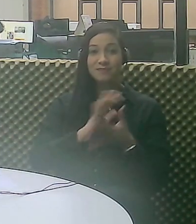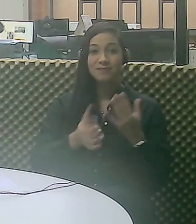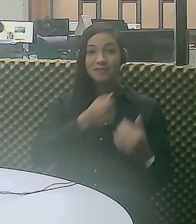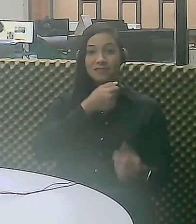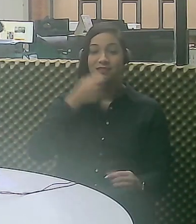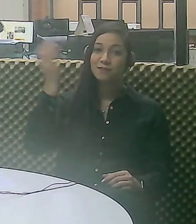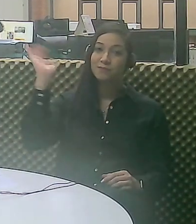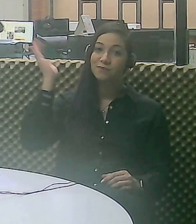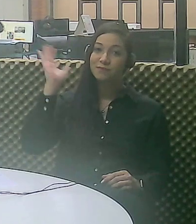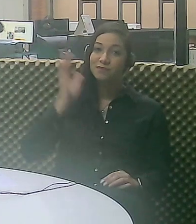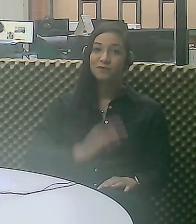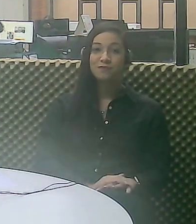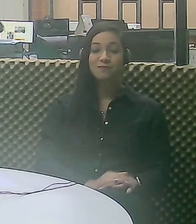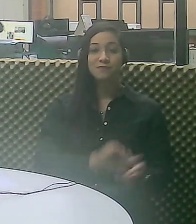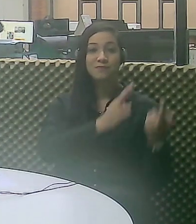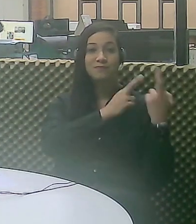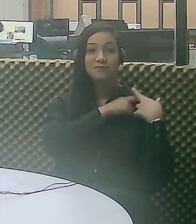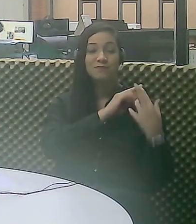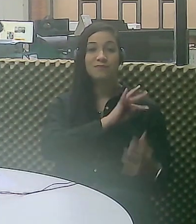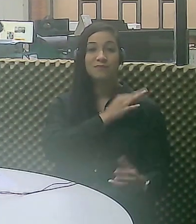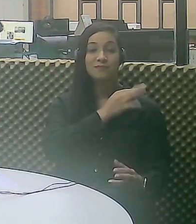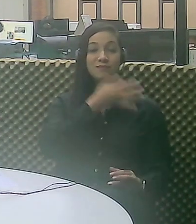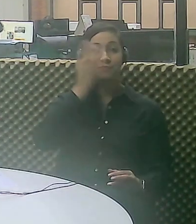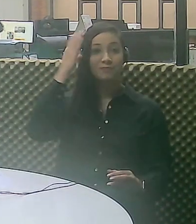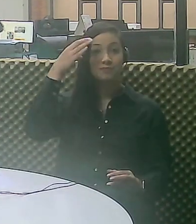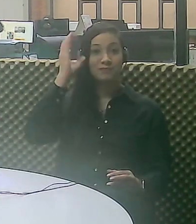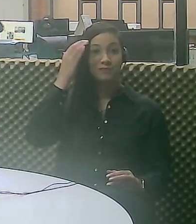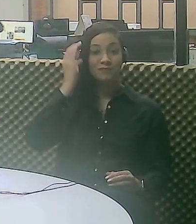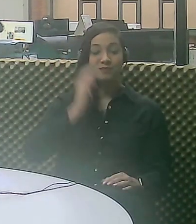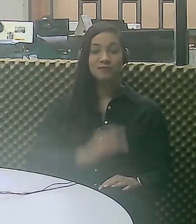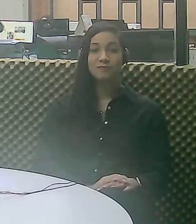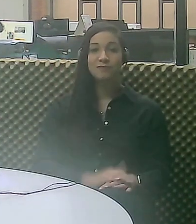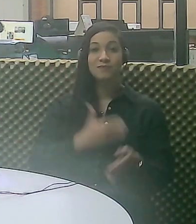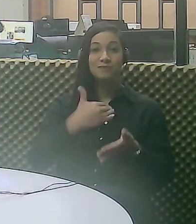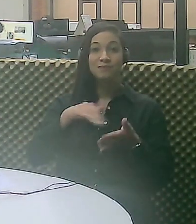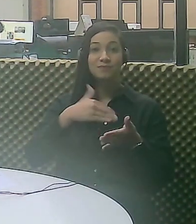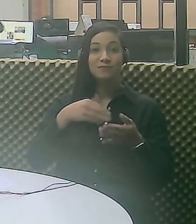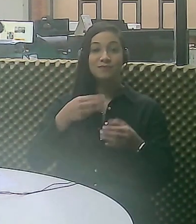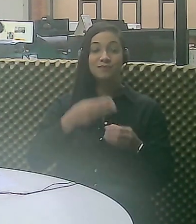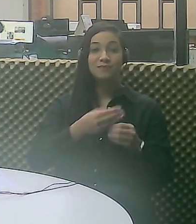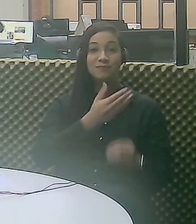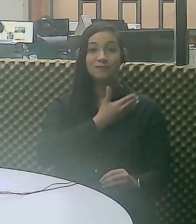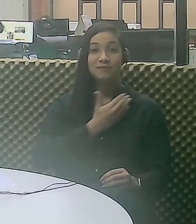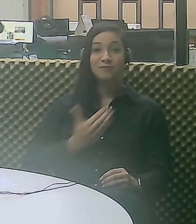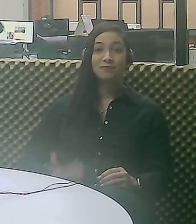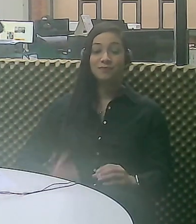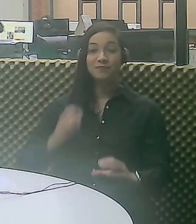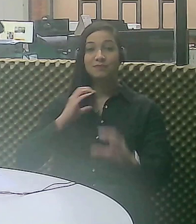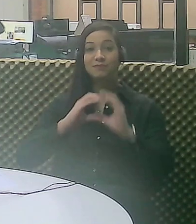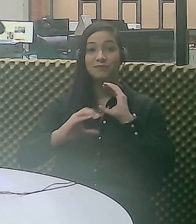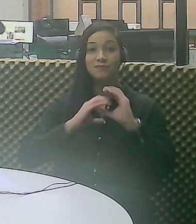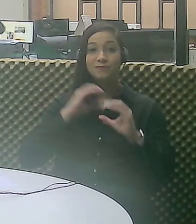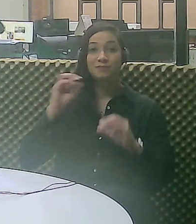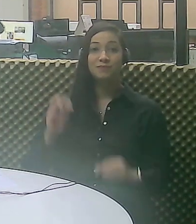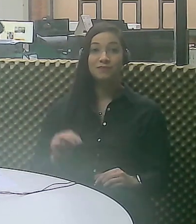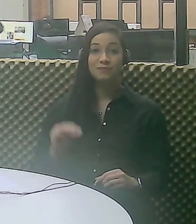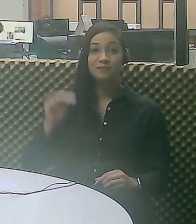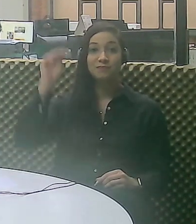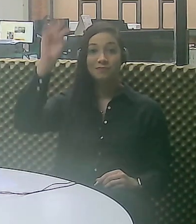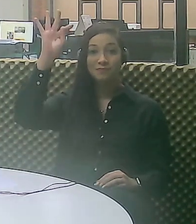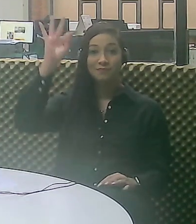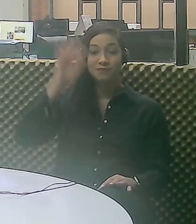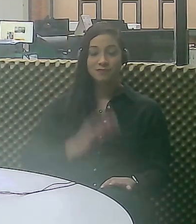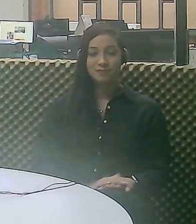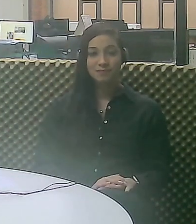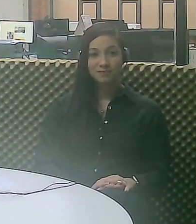Tradução em Libras, Amanda Valentim. Responsável técnico, Cristiano Silva. Secretário Municipal de Governo e Comunicação,